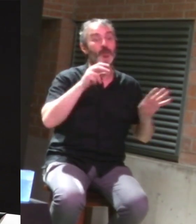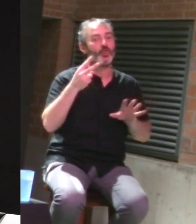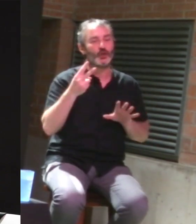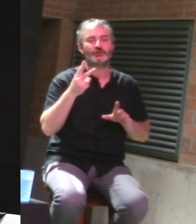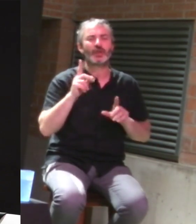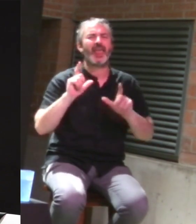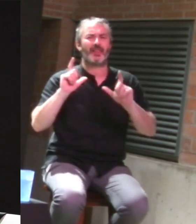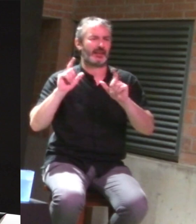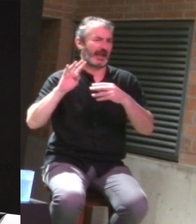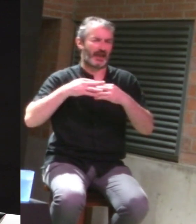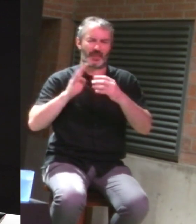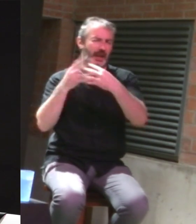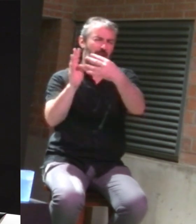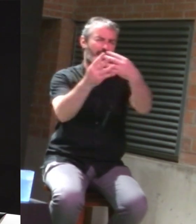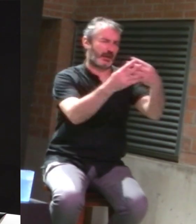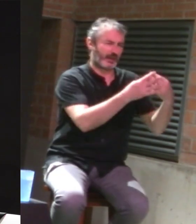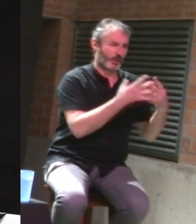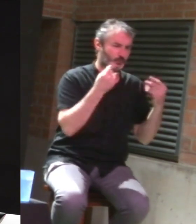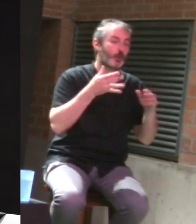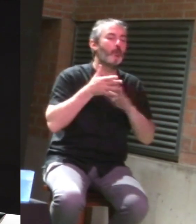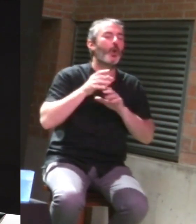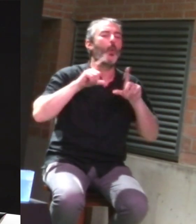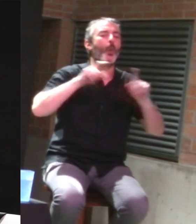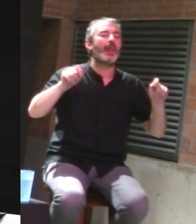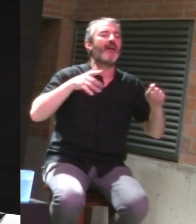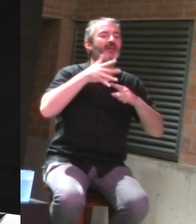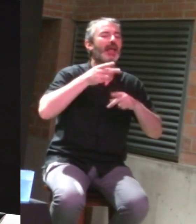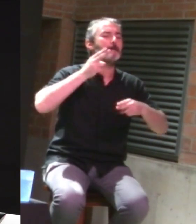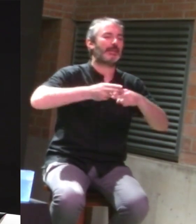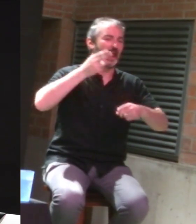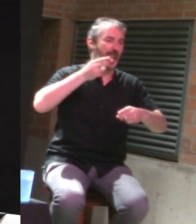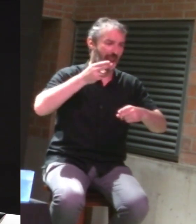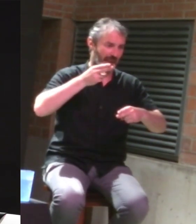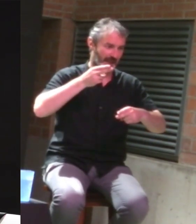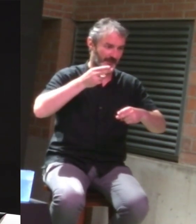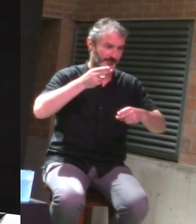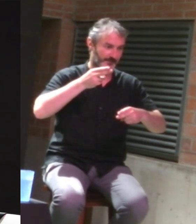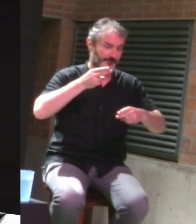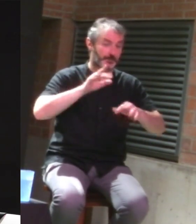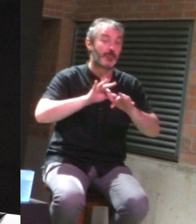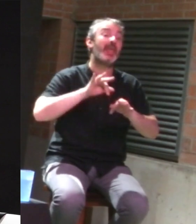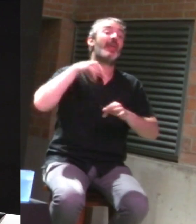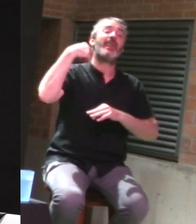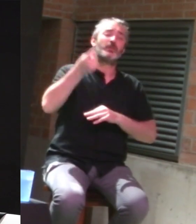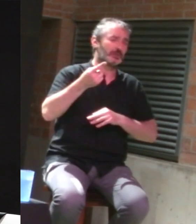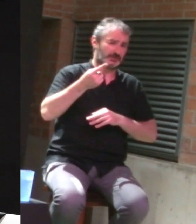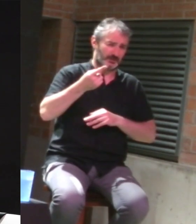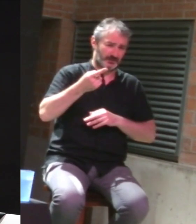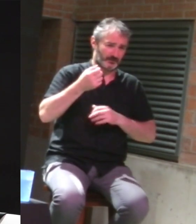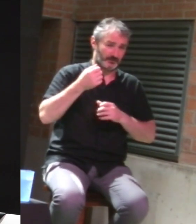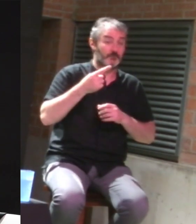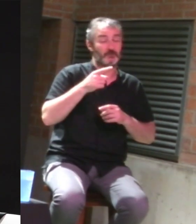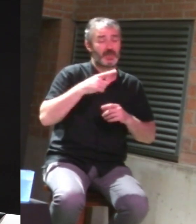d'obrers i obreres, perquè han fet les vagues de la metal·lúrgia, i contínuament, o sigui, després trobarem ja la gran repressió després